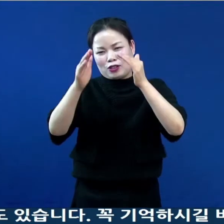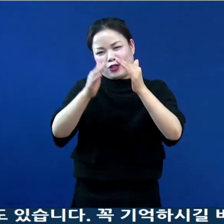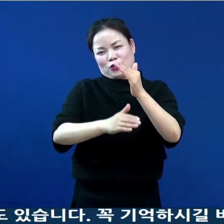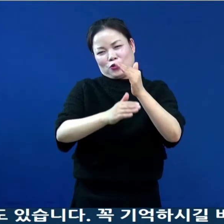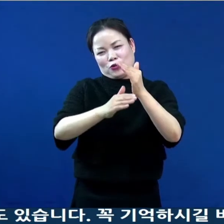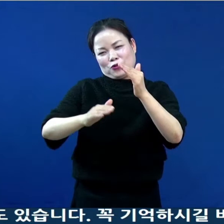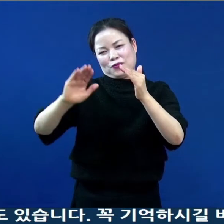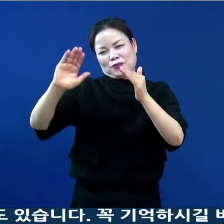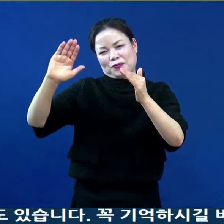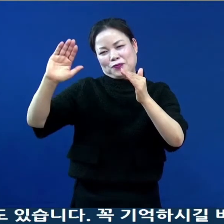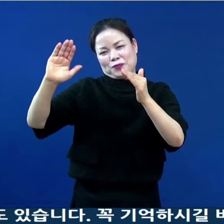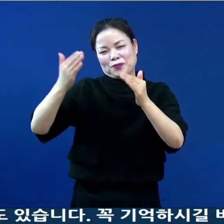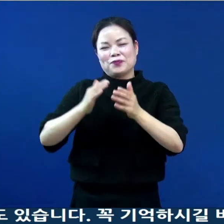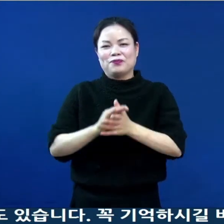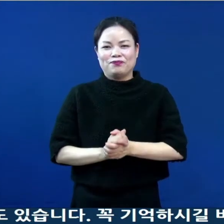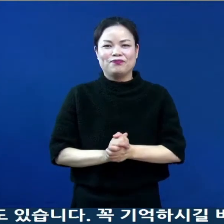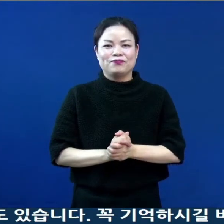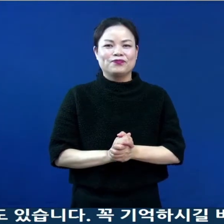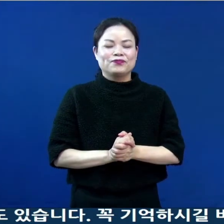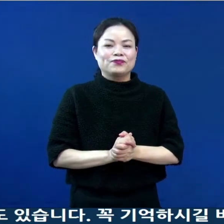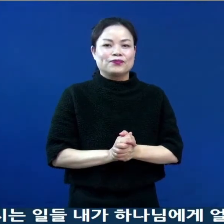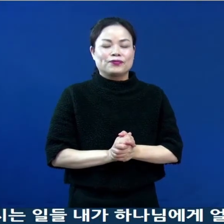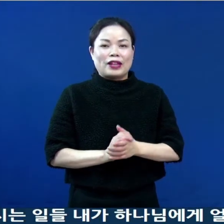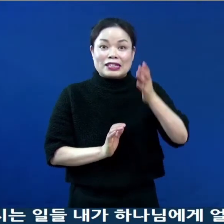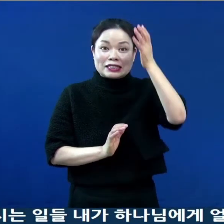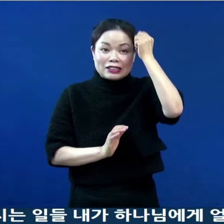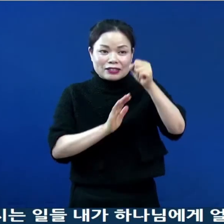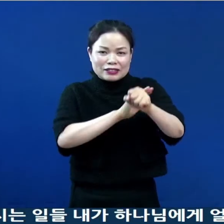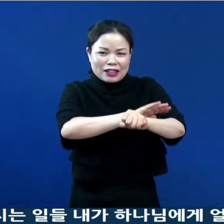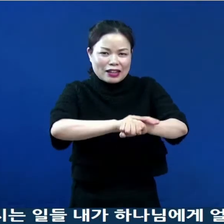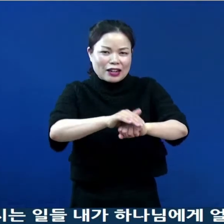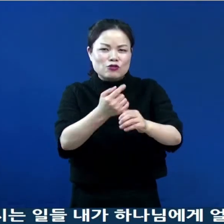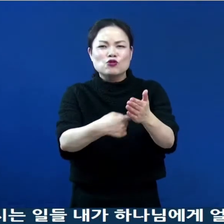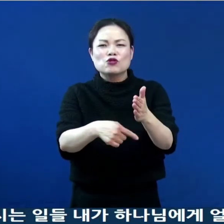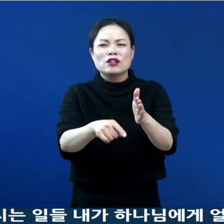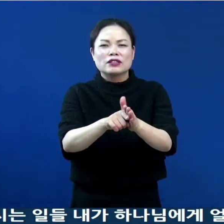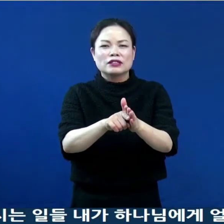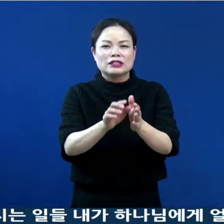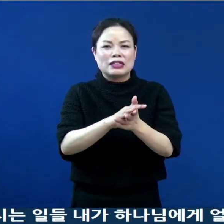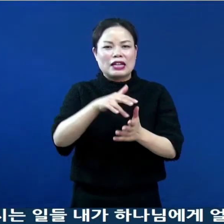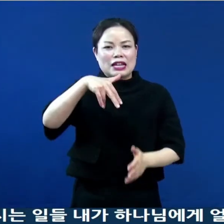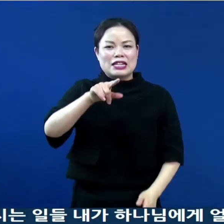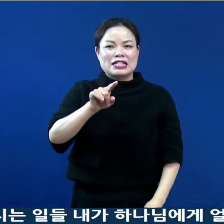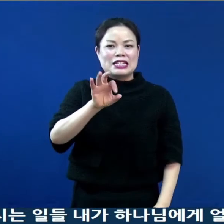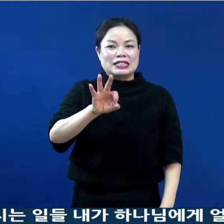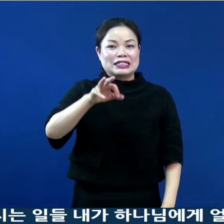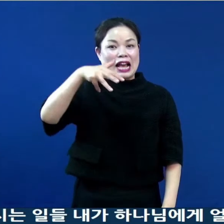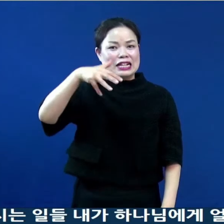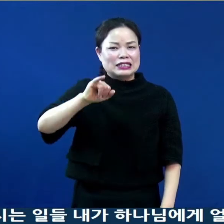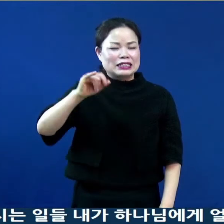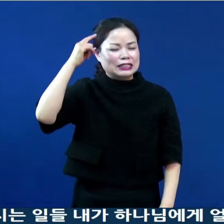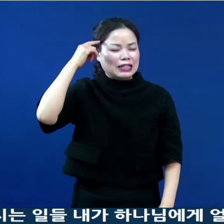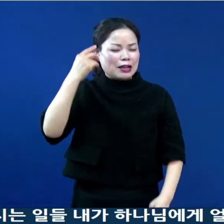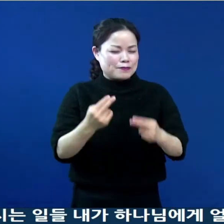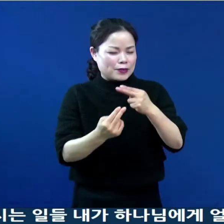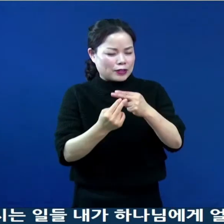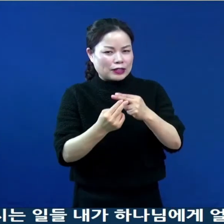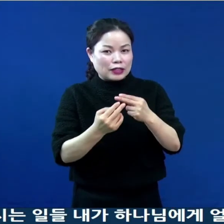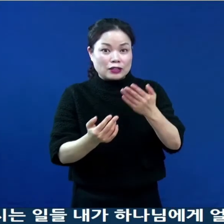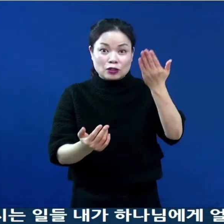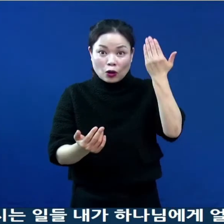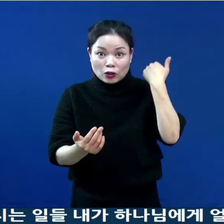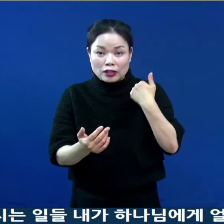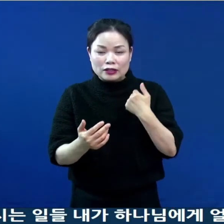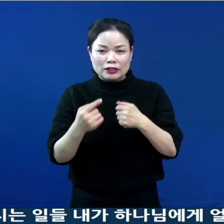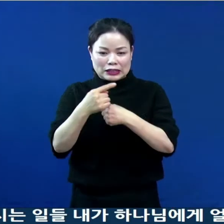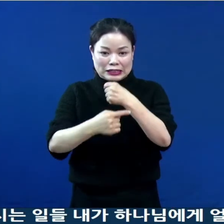성도가 되어야 되는 거죠. 기억을 잘하려면 장치가 필요하죠. 그래서 보통은 전에는